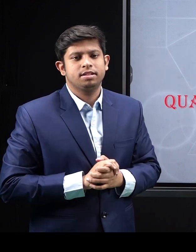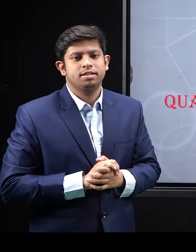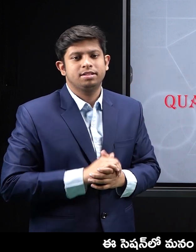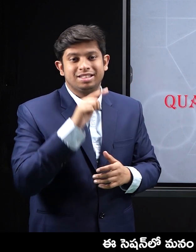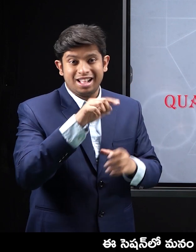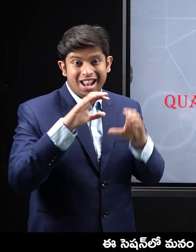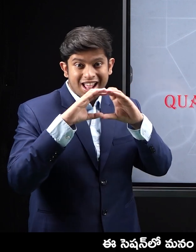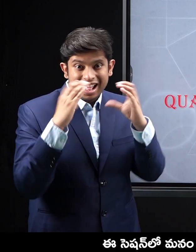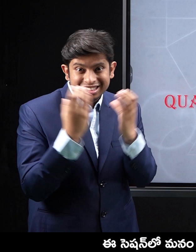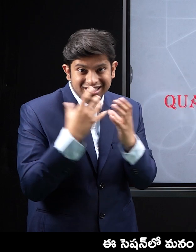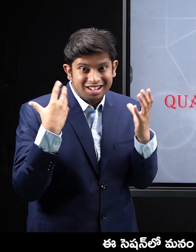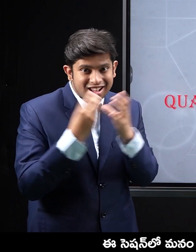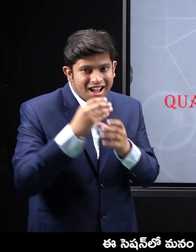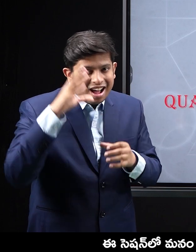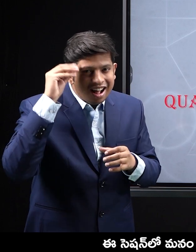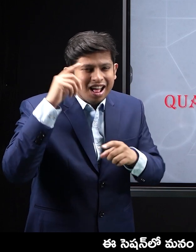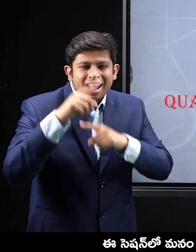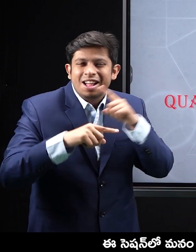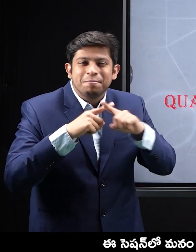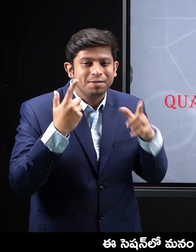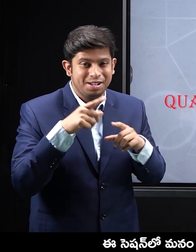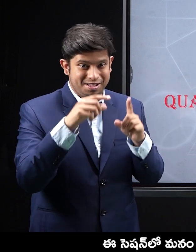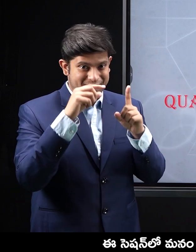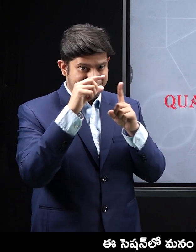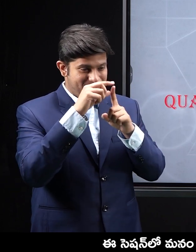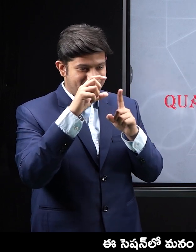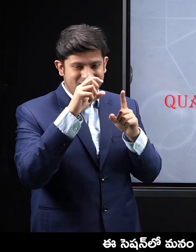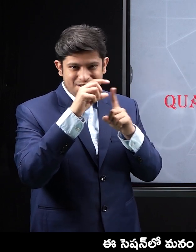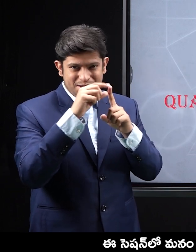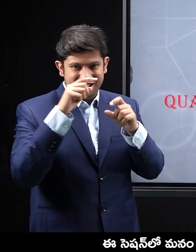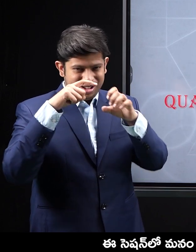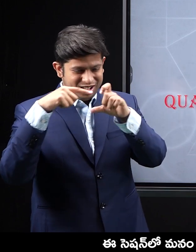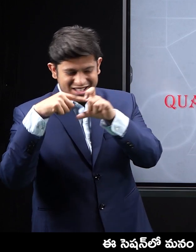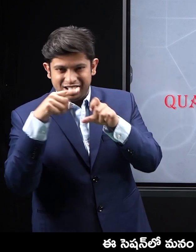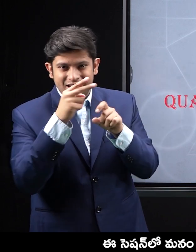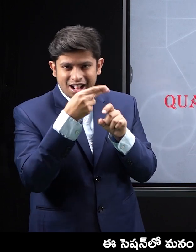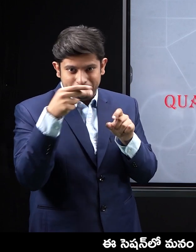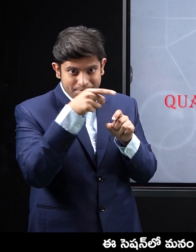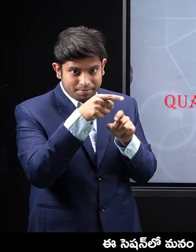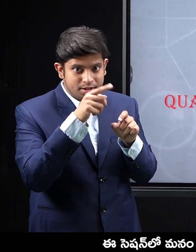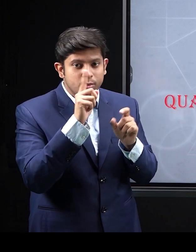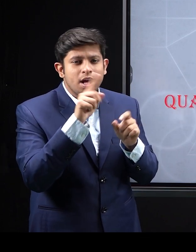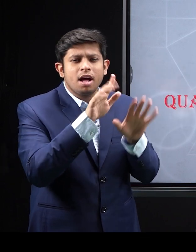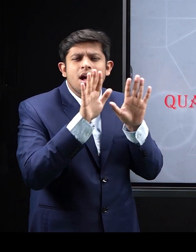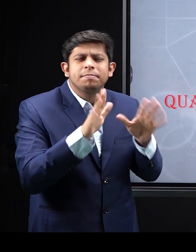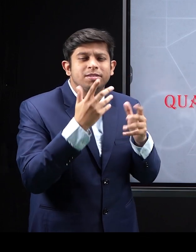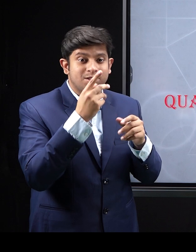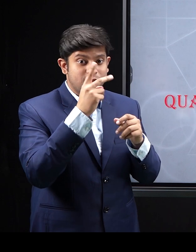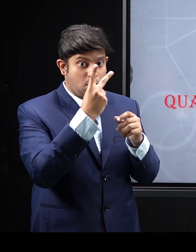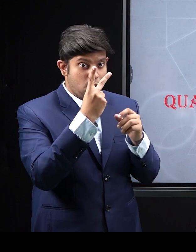ఈ సెషన్లో మనం డిగ్రీ 2 ఉన్న బహుపది సమీకరణం గురించి నేర్చుకుంటాం. దీన్ని వర్గ సమీకరణం